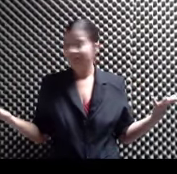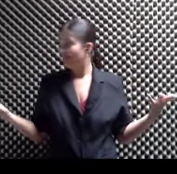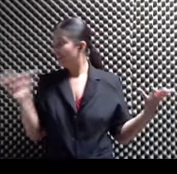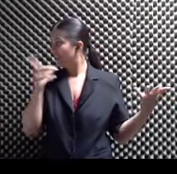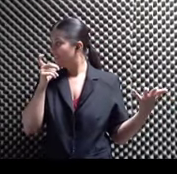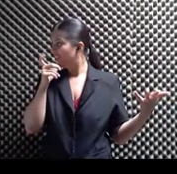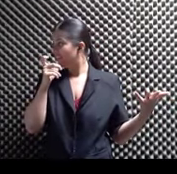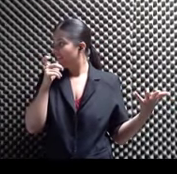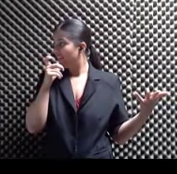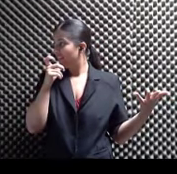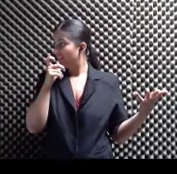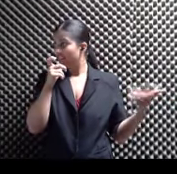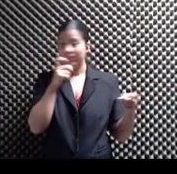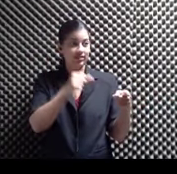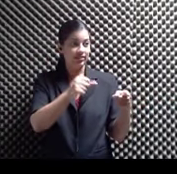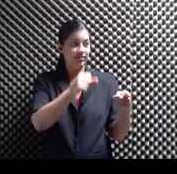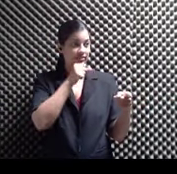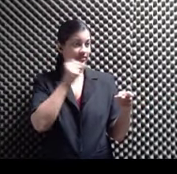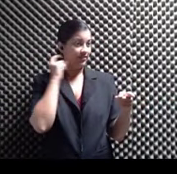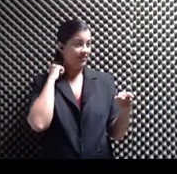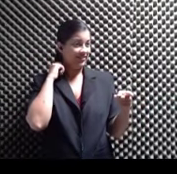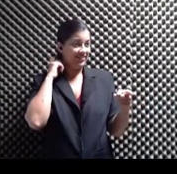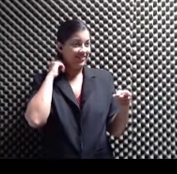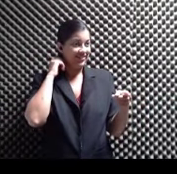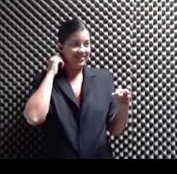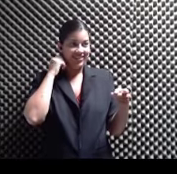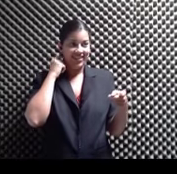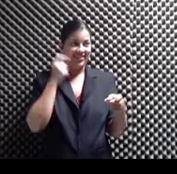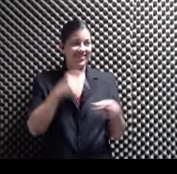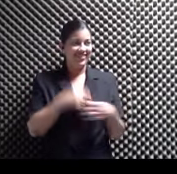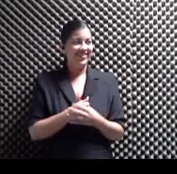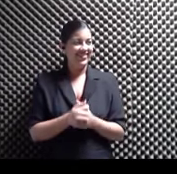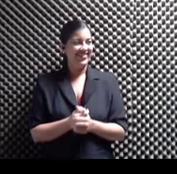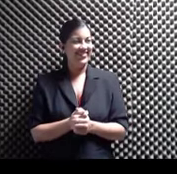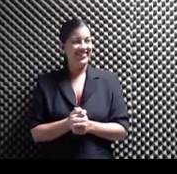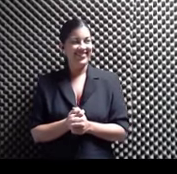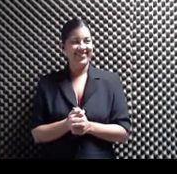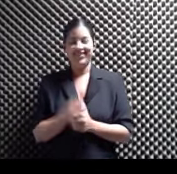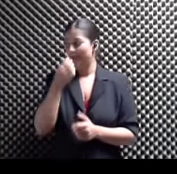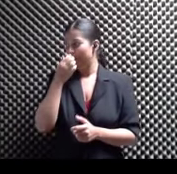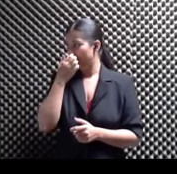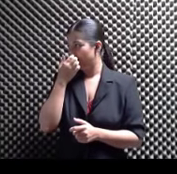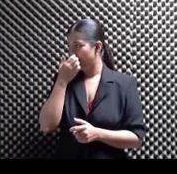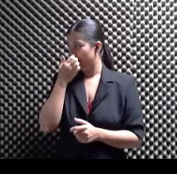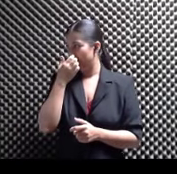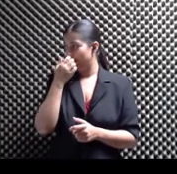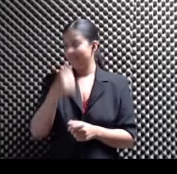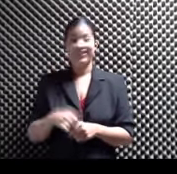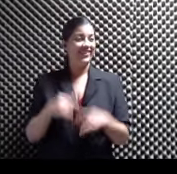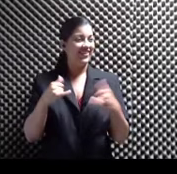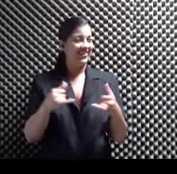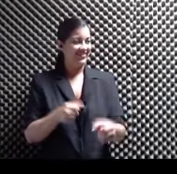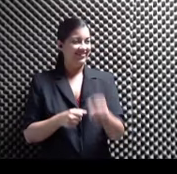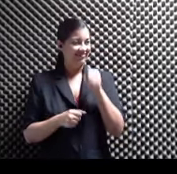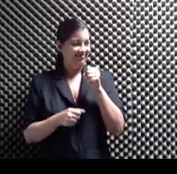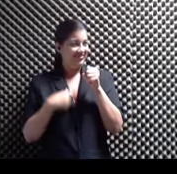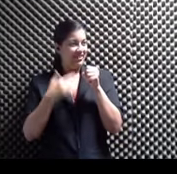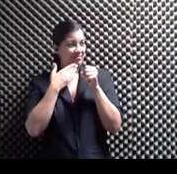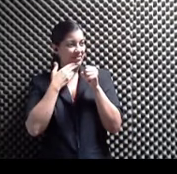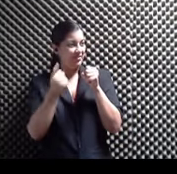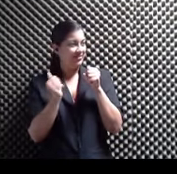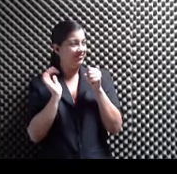¿Quién? Yo. Que te, pegue que te acerque. Yo. ¿Viste? ¿Viste? Mira, me tengo que tocar el día. Que me